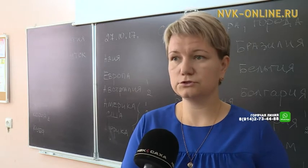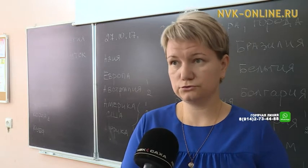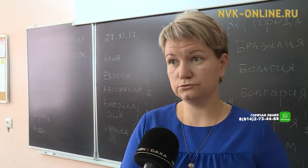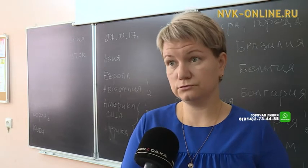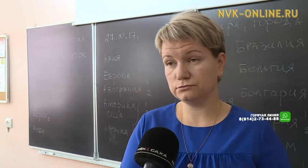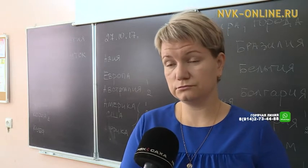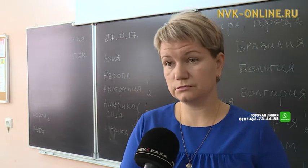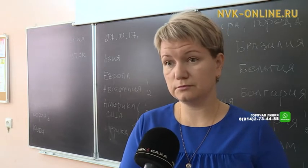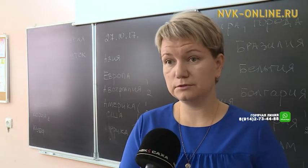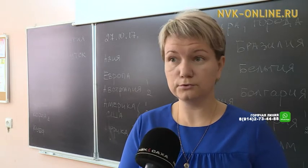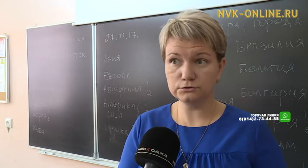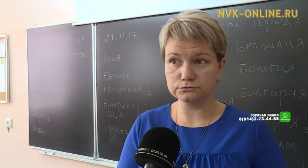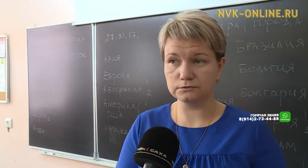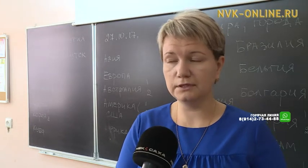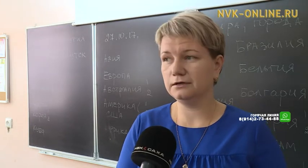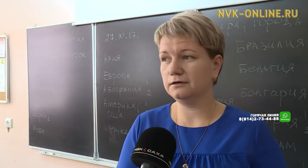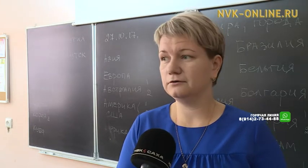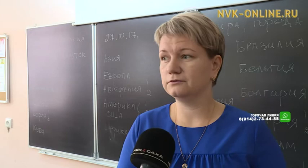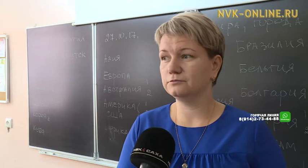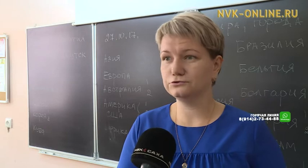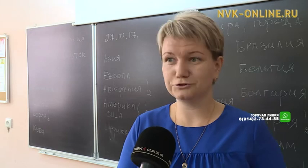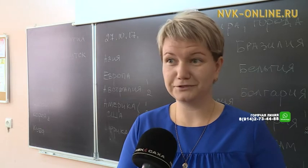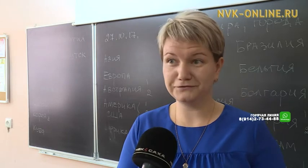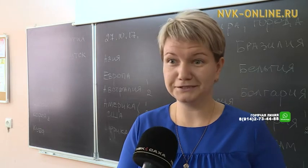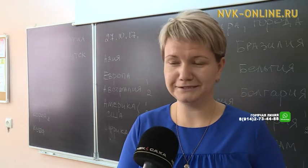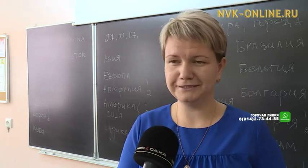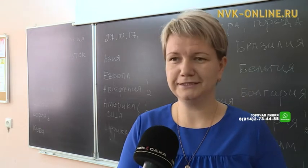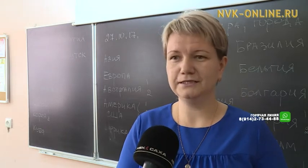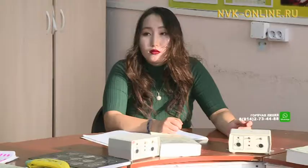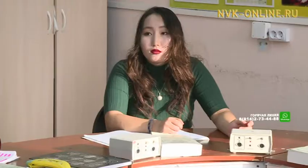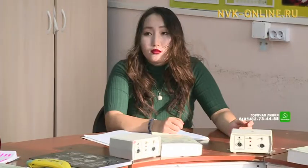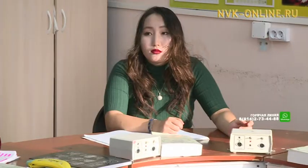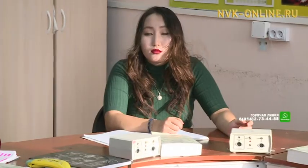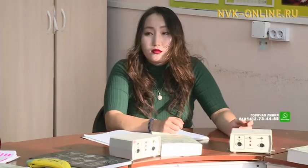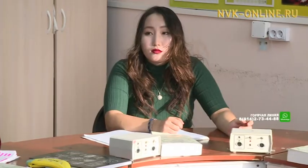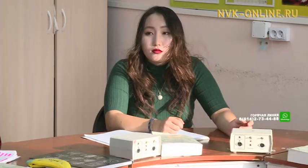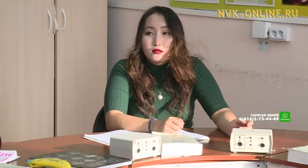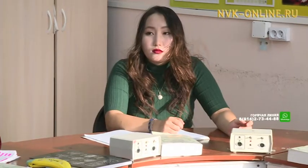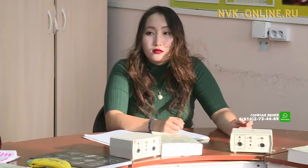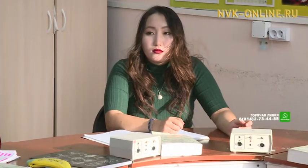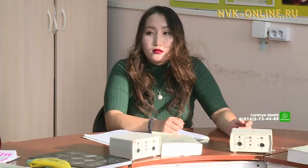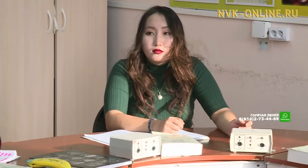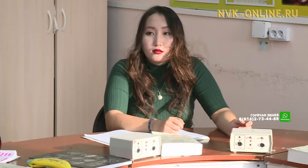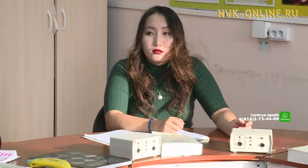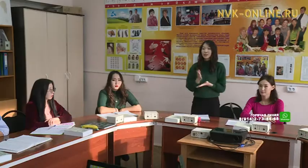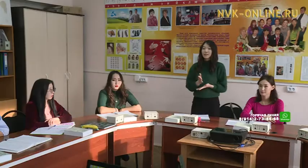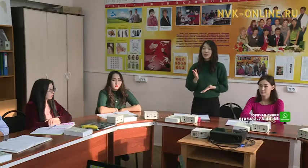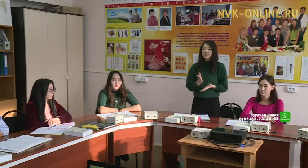большую пользу будущей профессии. Студенты параллельно с теоретическими занятиями регулярно